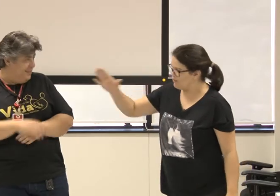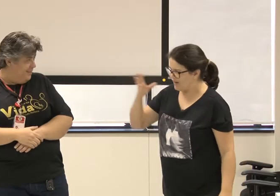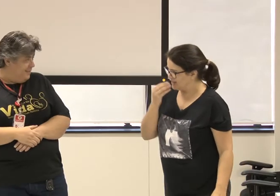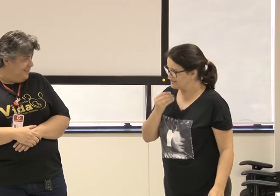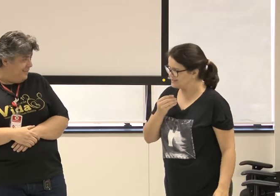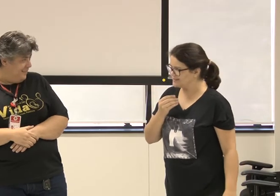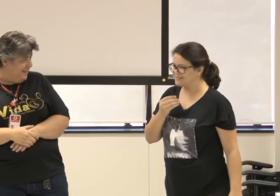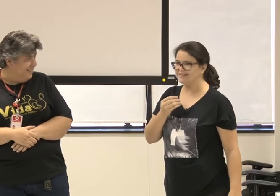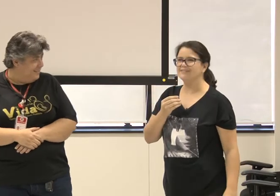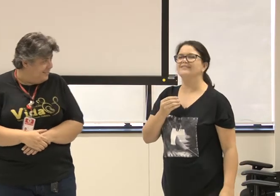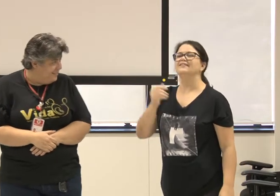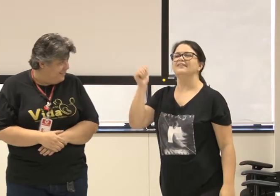fala.